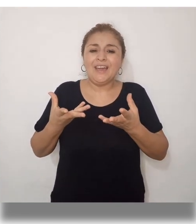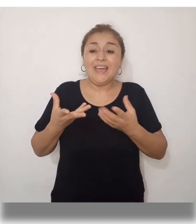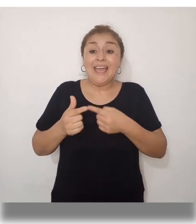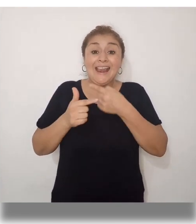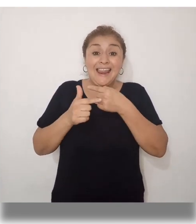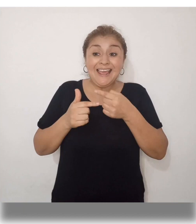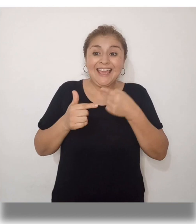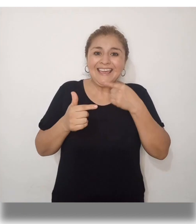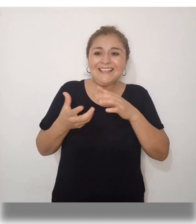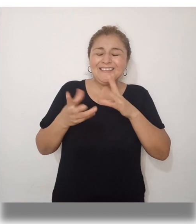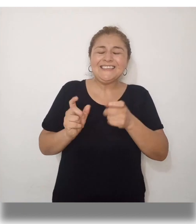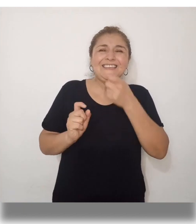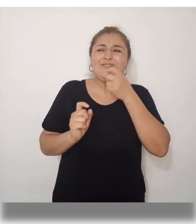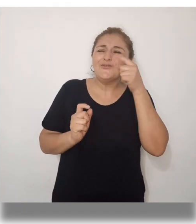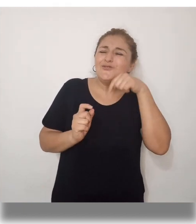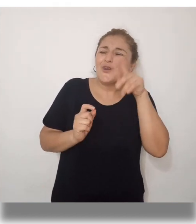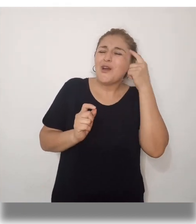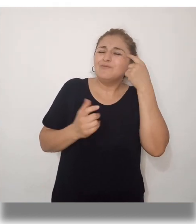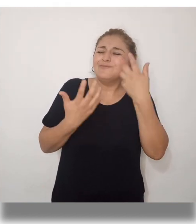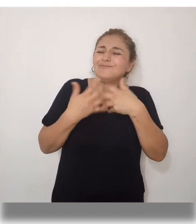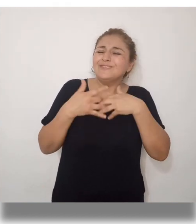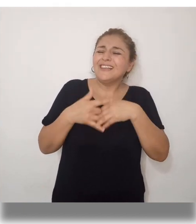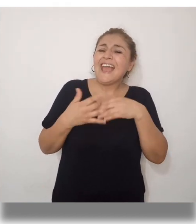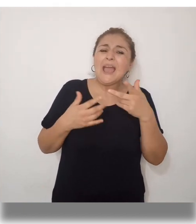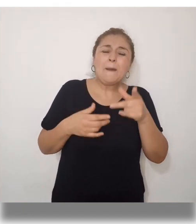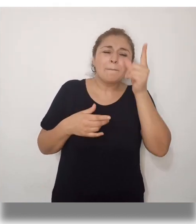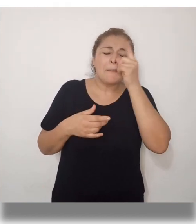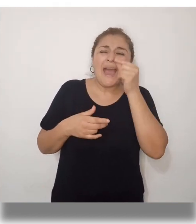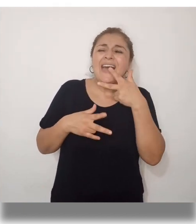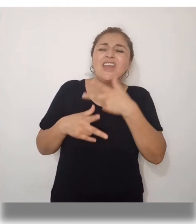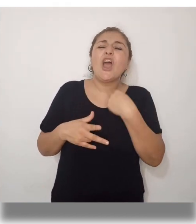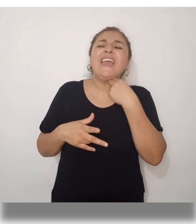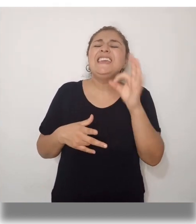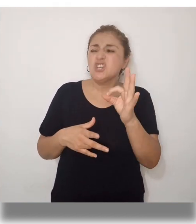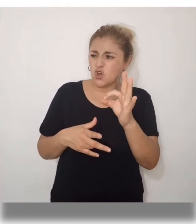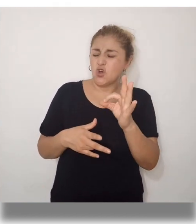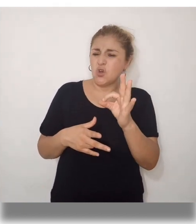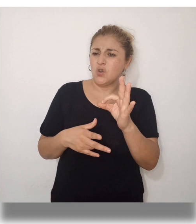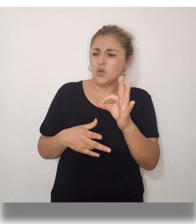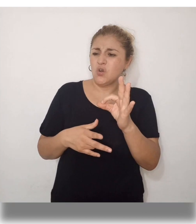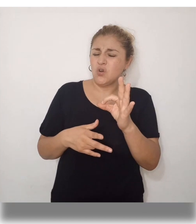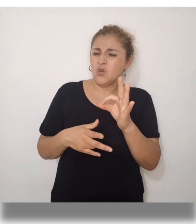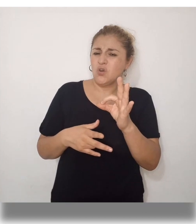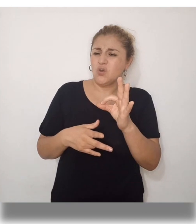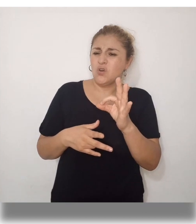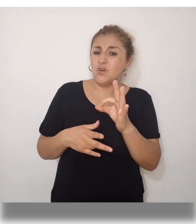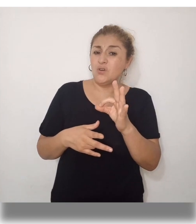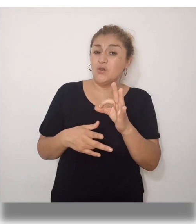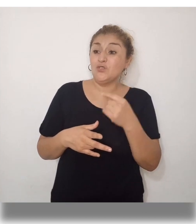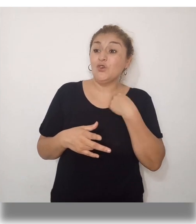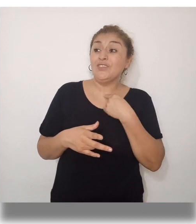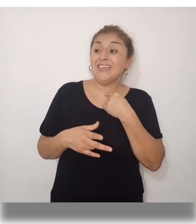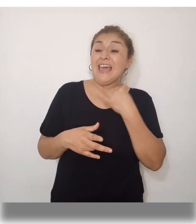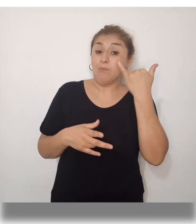toda la estructura de Soledad que había en el corazón de este muchacho el padre quiere que